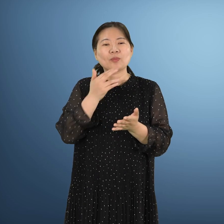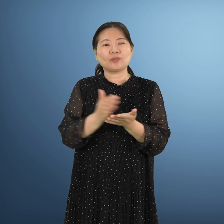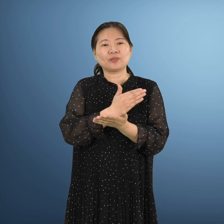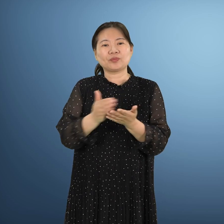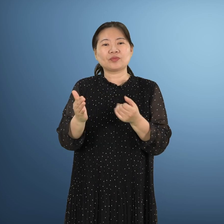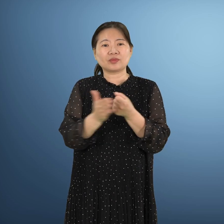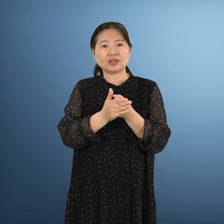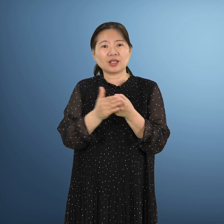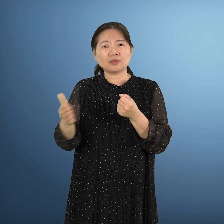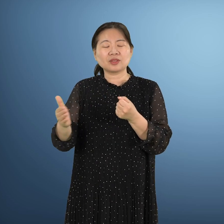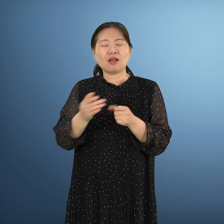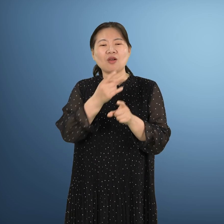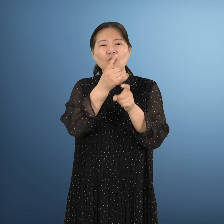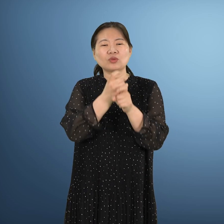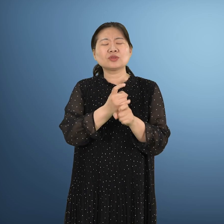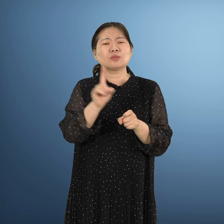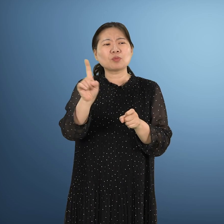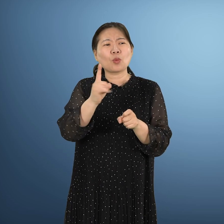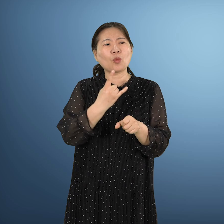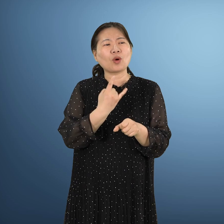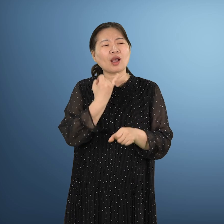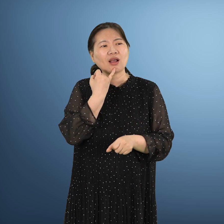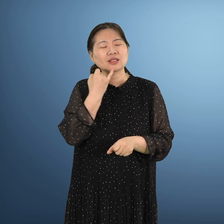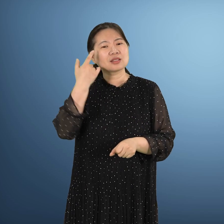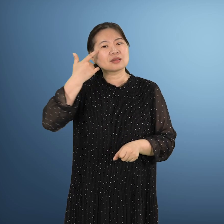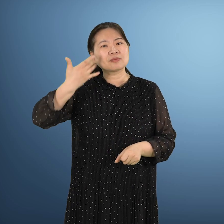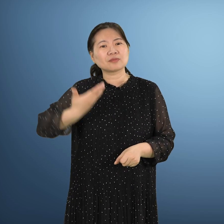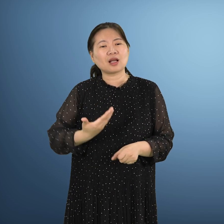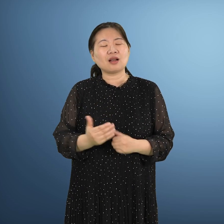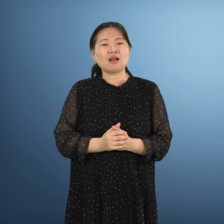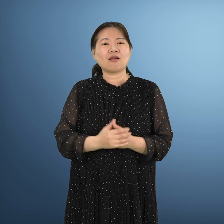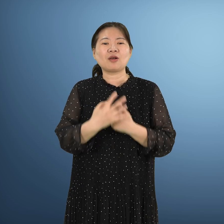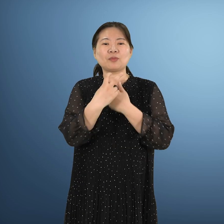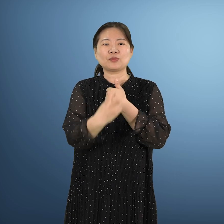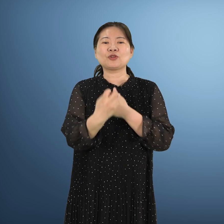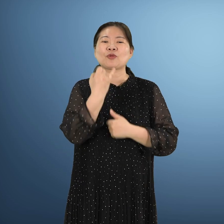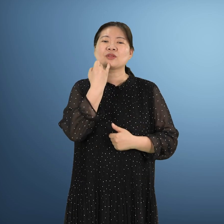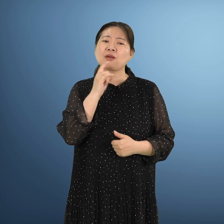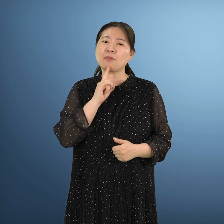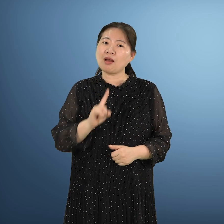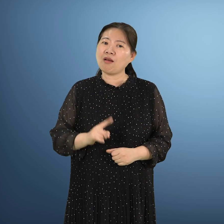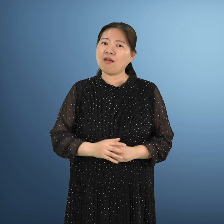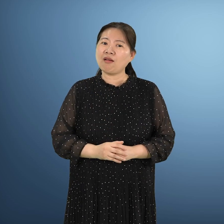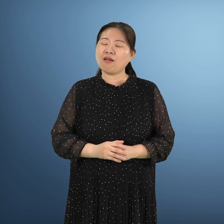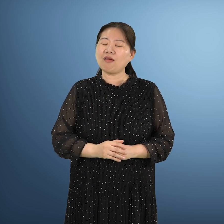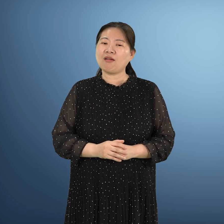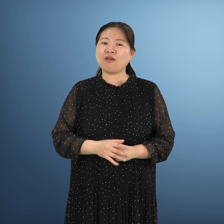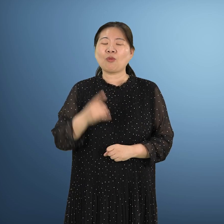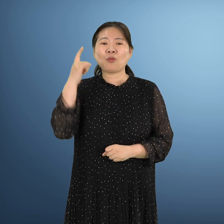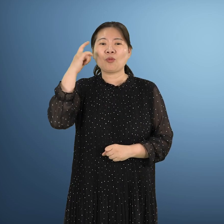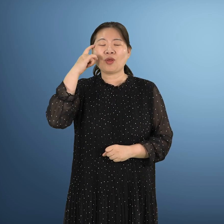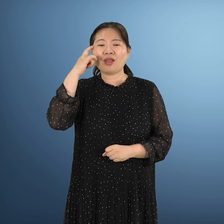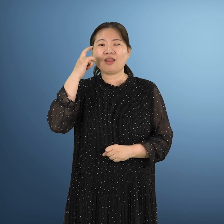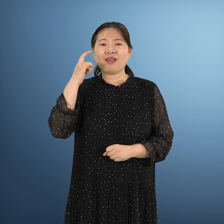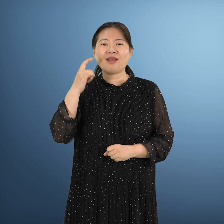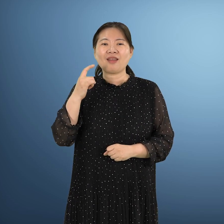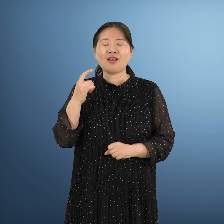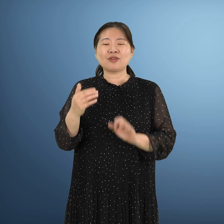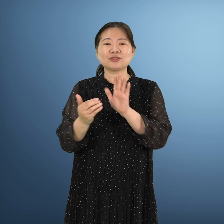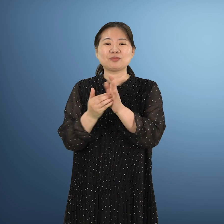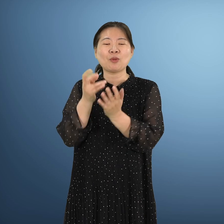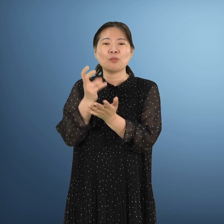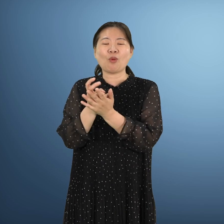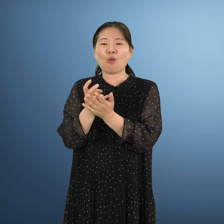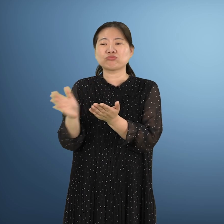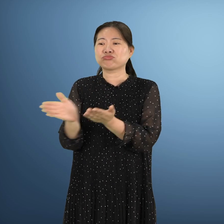없으니까 원수를 뭐 해도 된다. 미워해도 된다. 왜? 그걸 금한